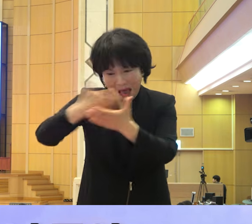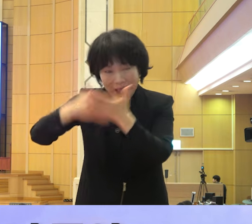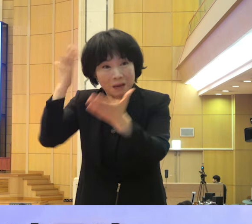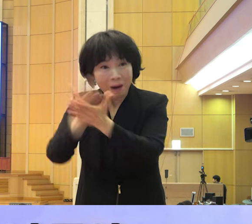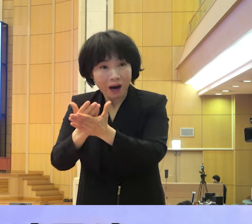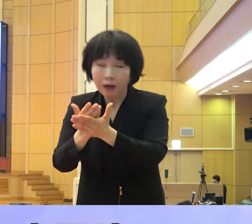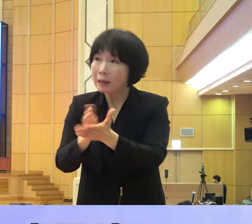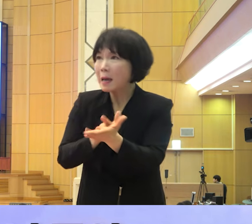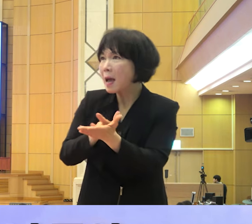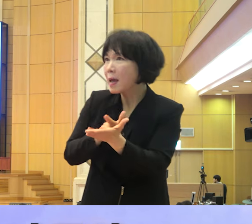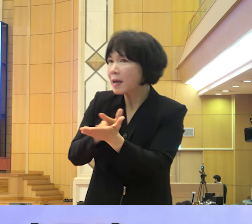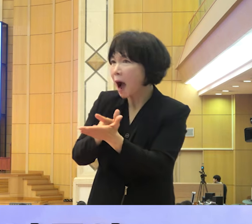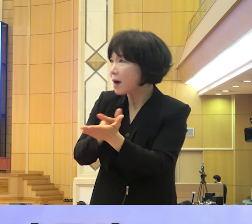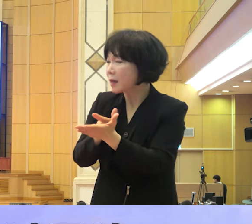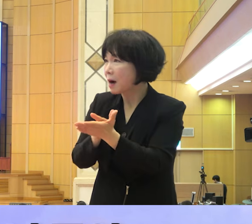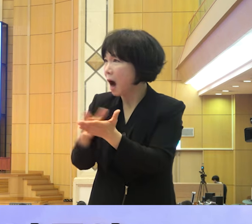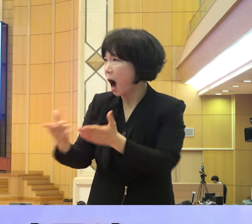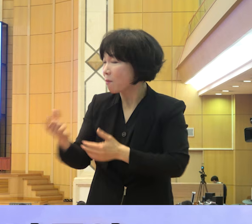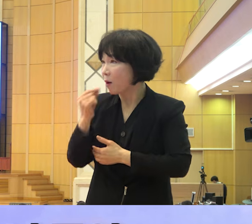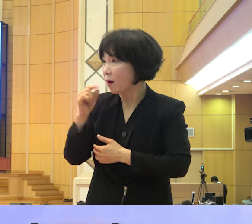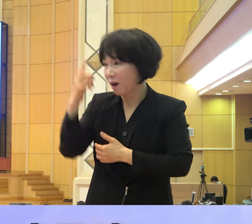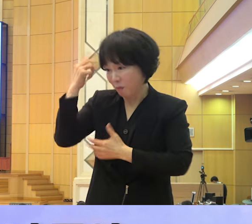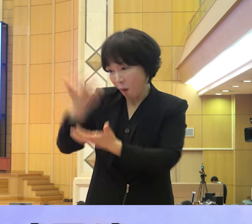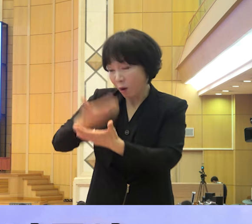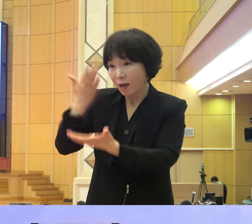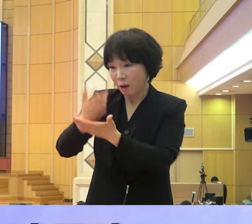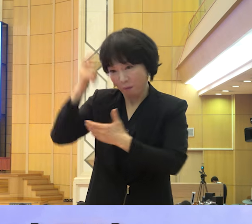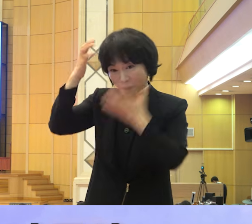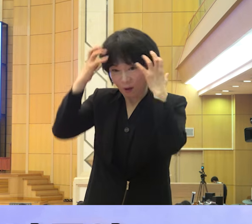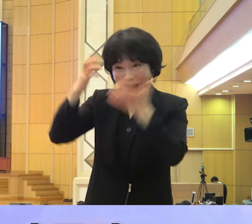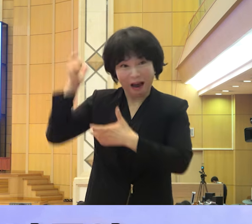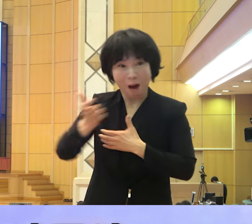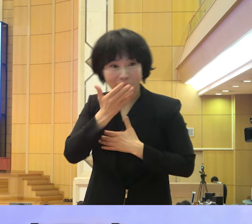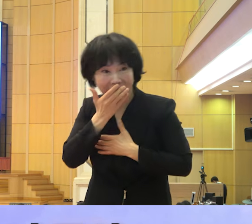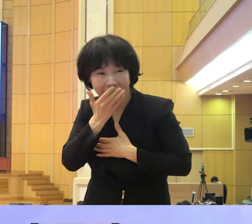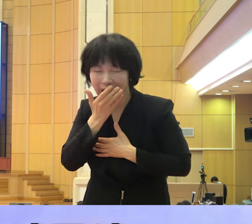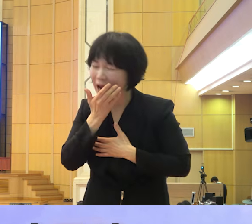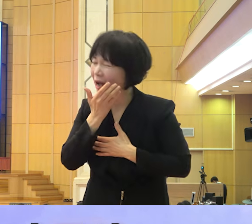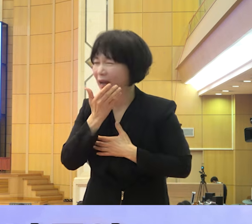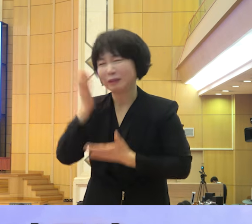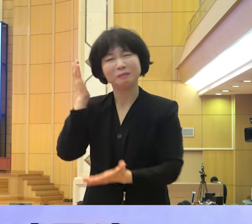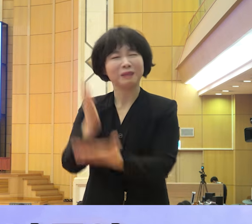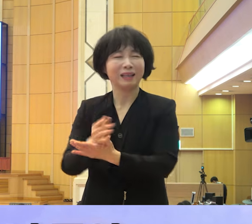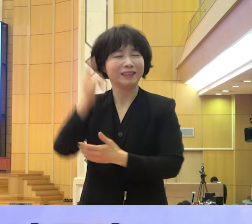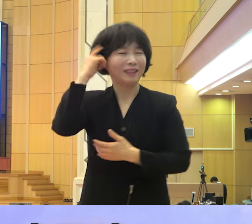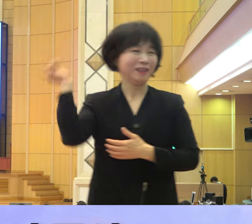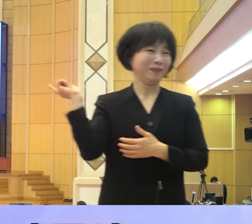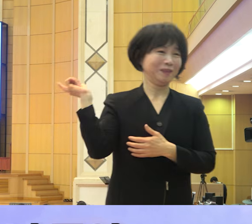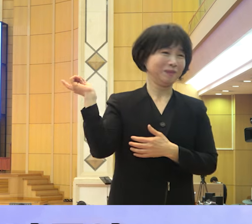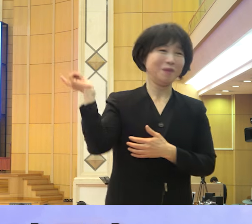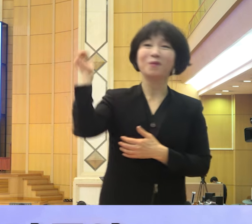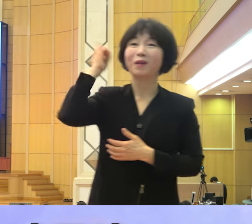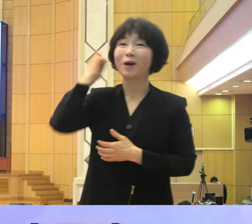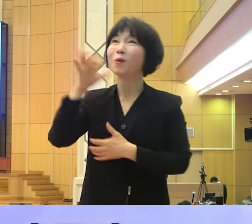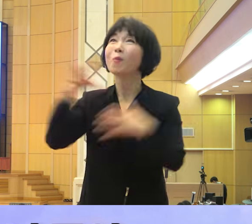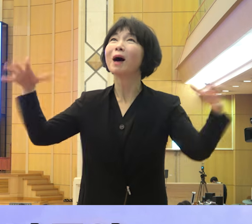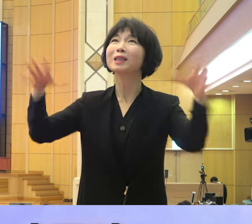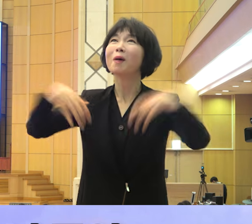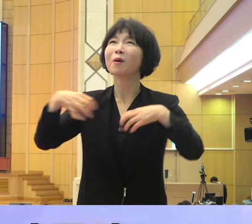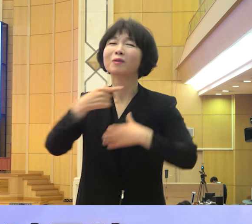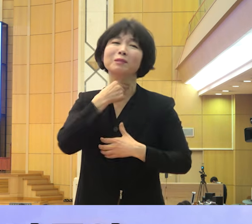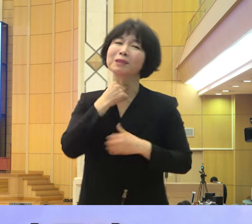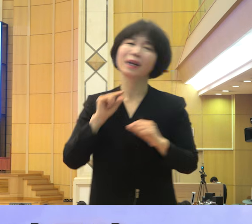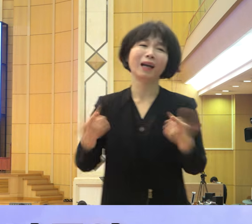제가 그 약을 만들면 엄청나게 돈을 많이 벌겠지만 목 살아서 안 하는 거예요. 왜? 그 내가 뭐 세상 돈 벌기 위해서 하는 게 아니기